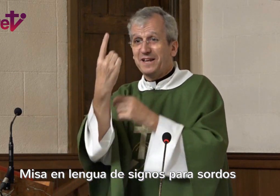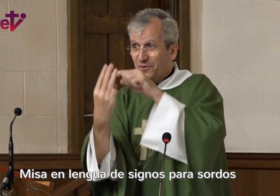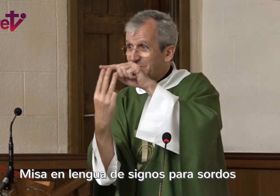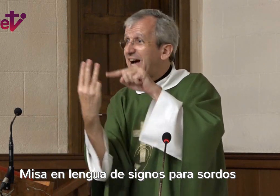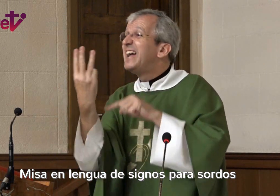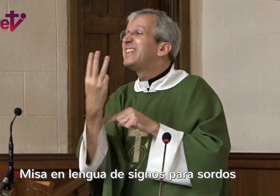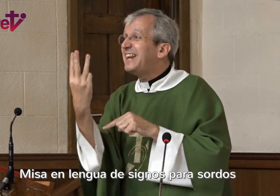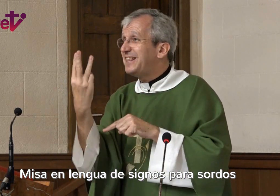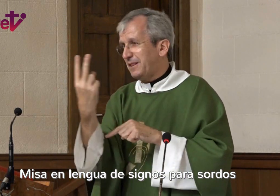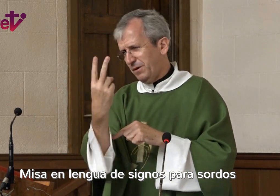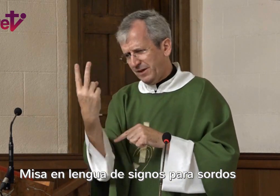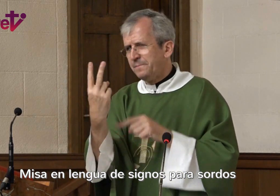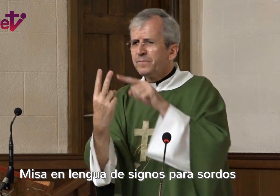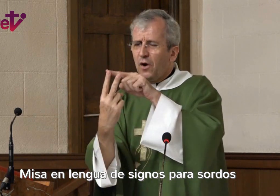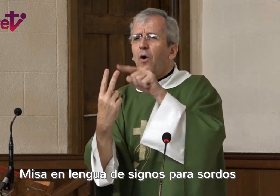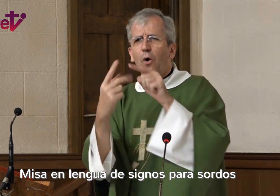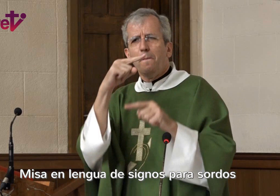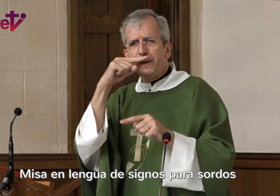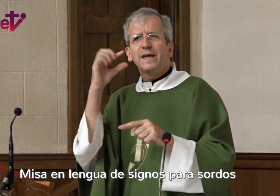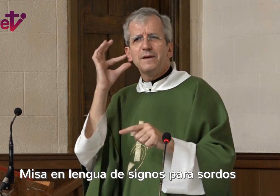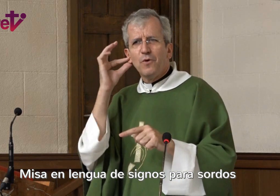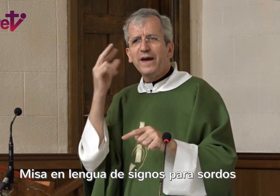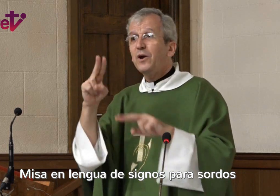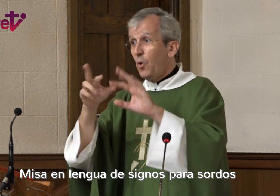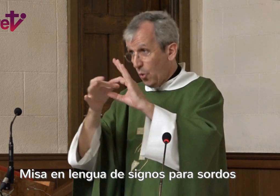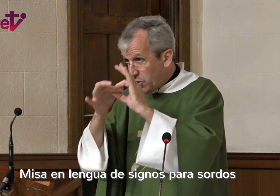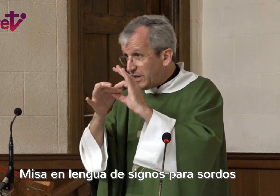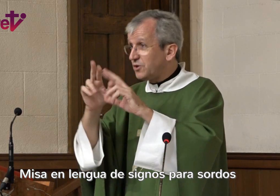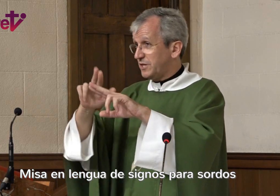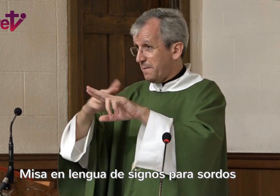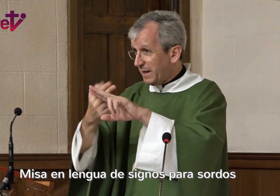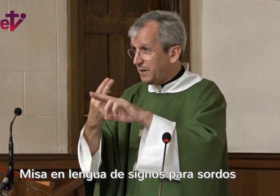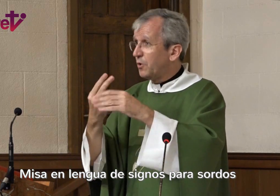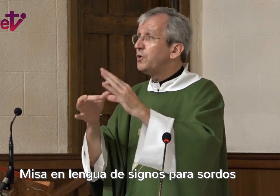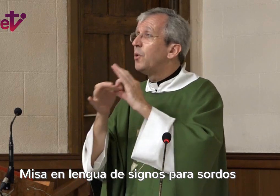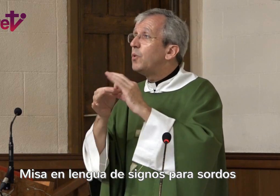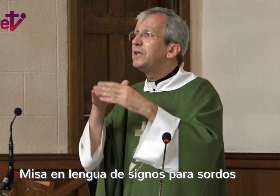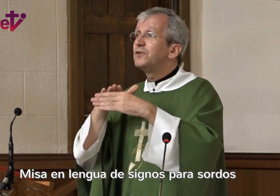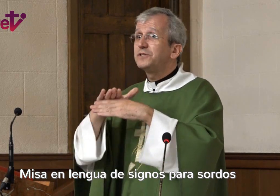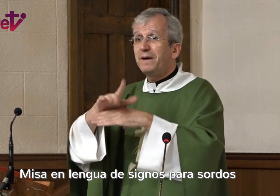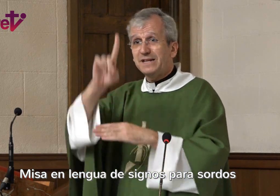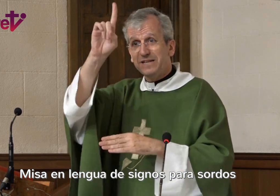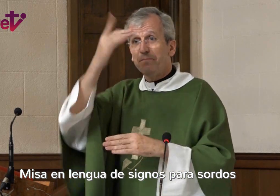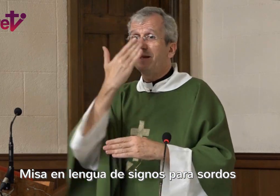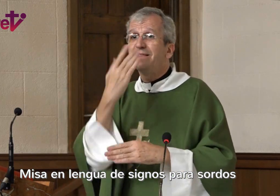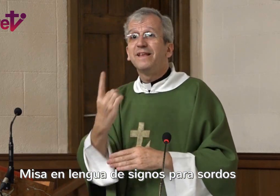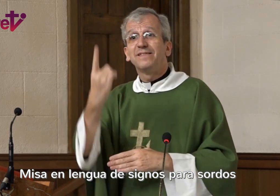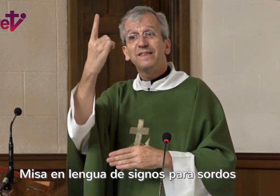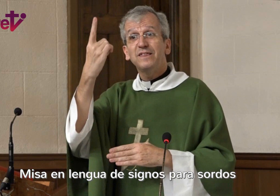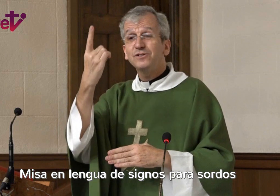matrimonio esa Trinidad hombre y mujer unidos en matrimonio unidos para siempre delante de